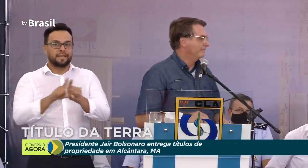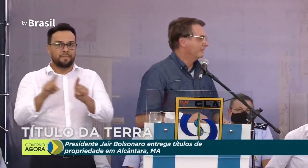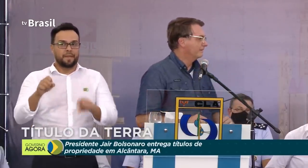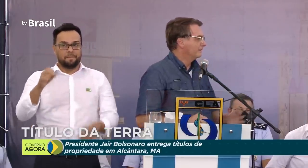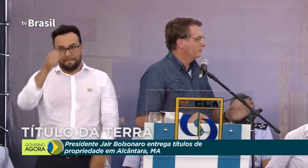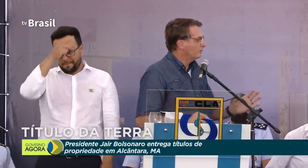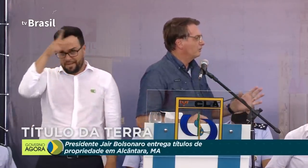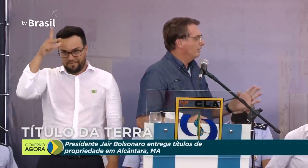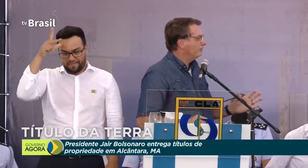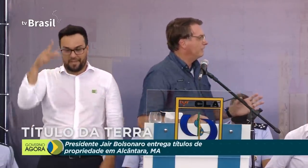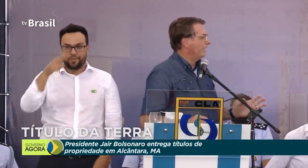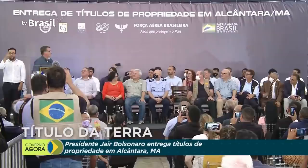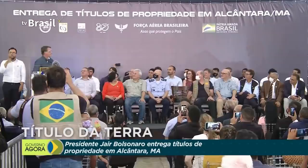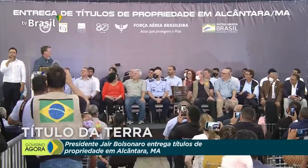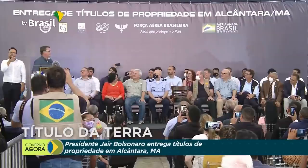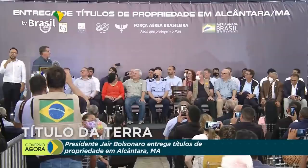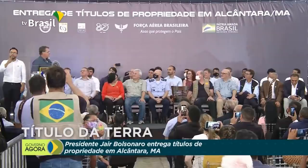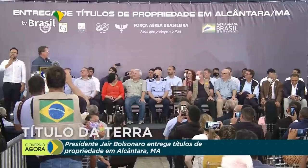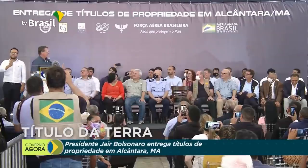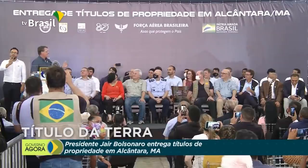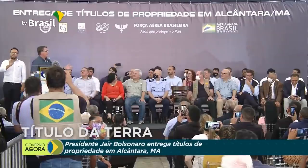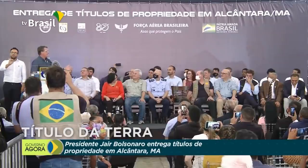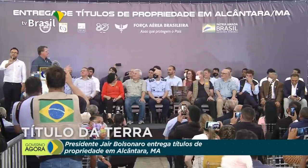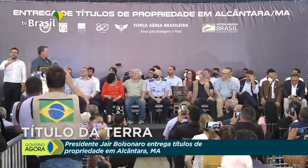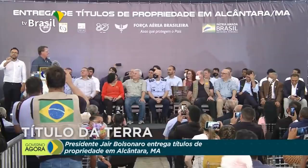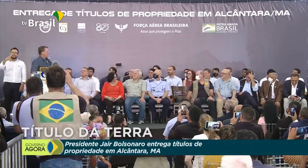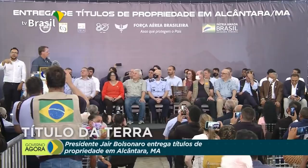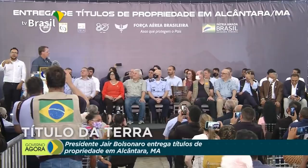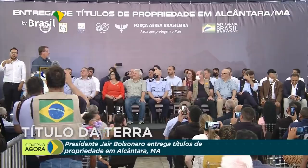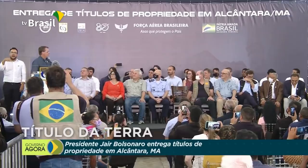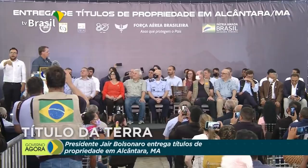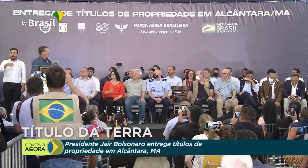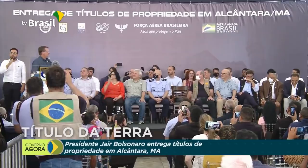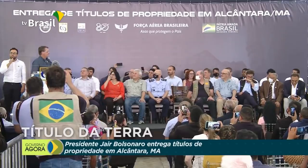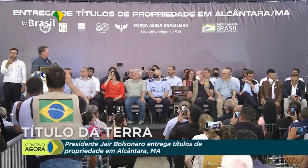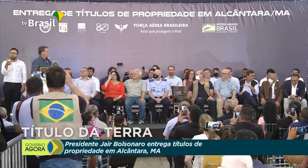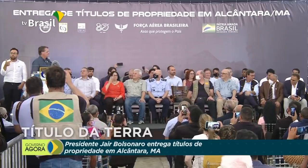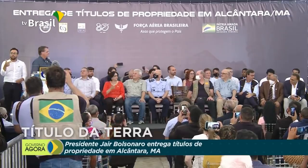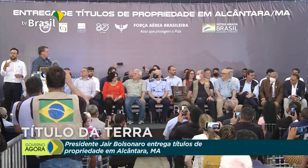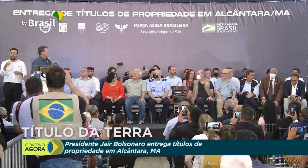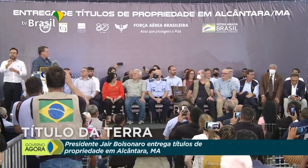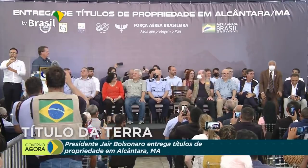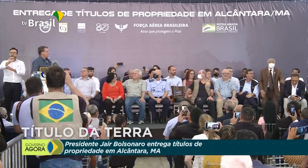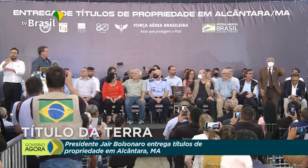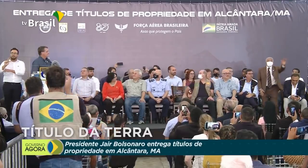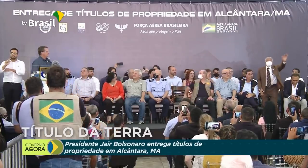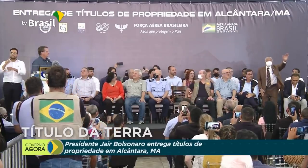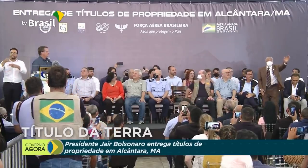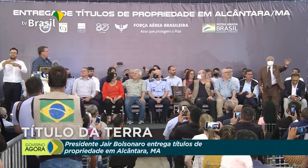William, o senhor não tem agência da Caixa aqui em Alcântara, é isso mesmo? Com